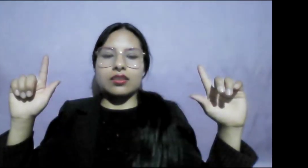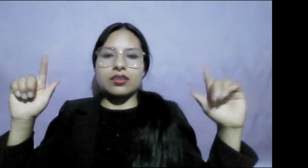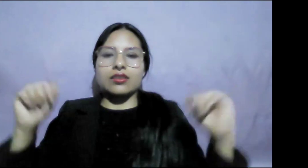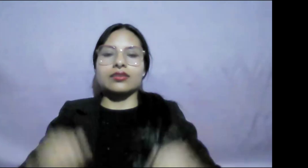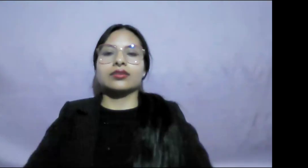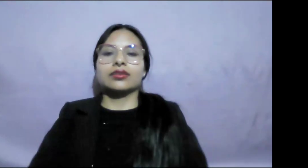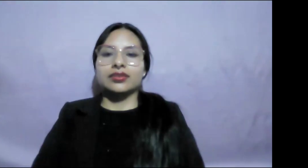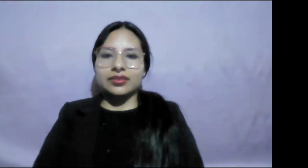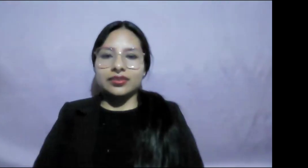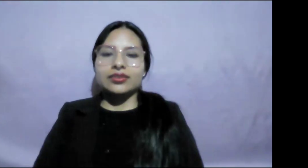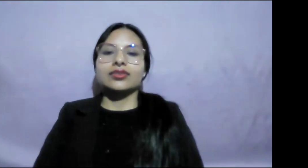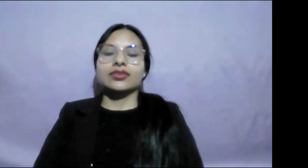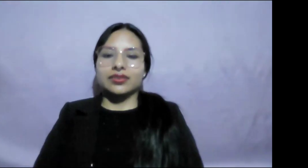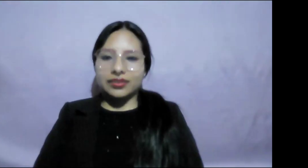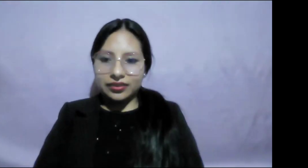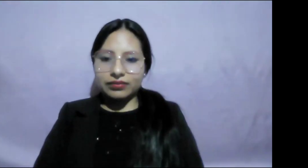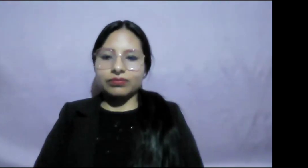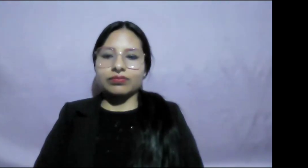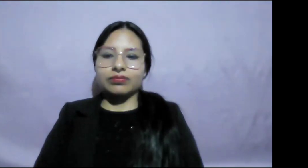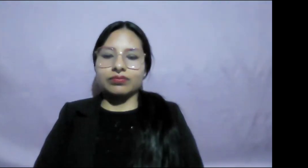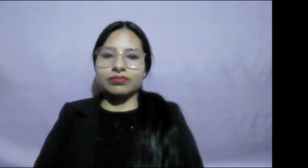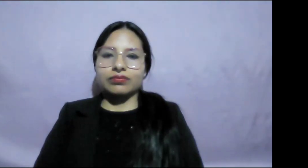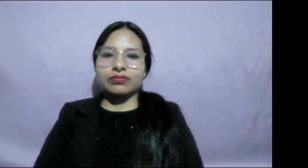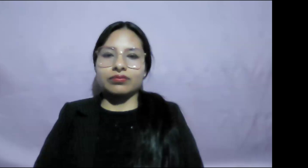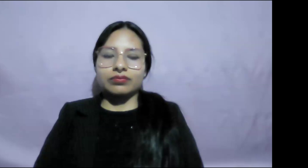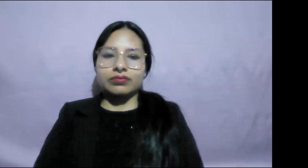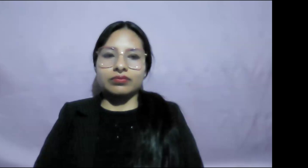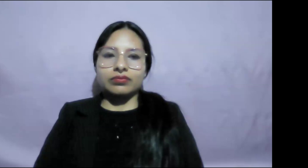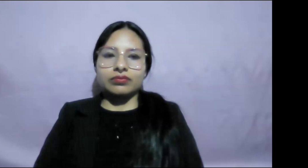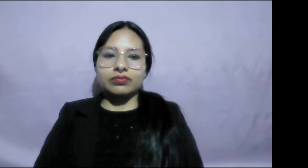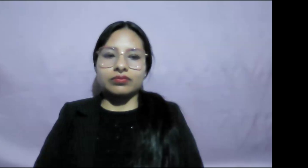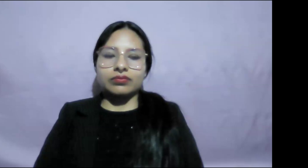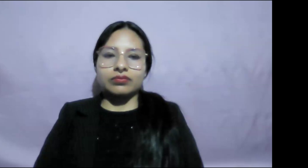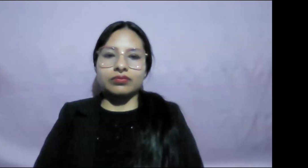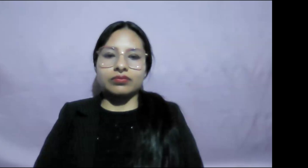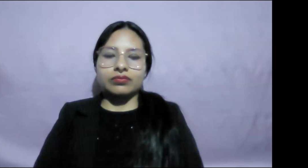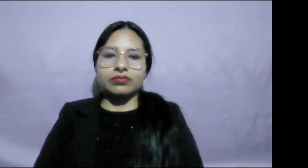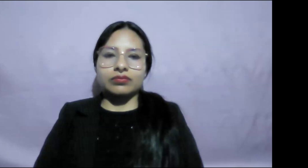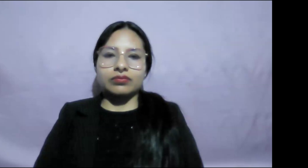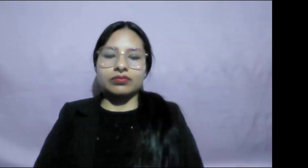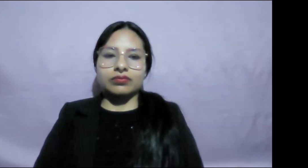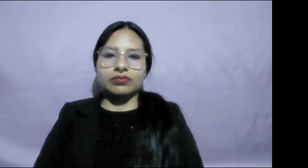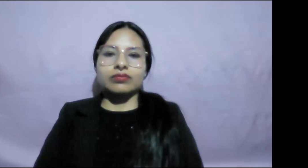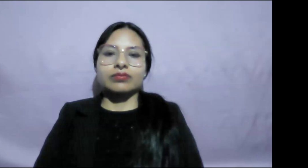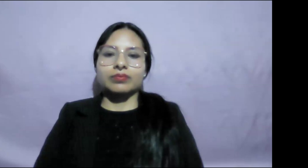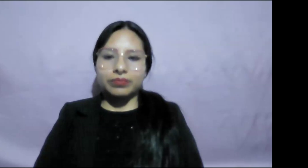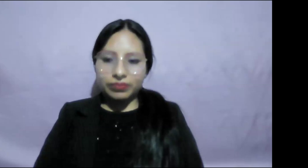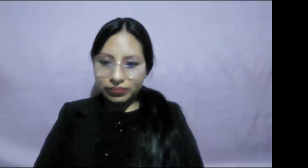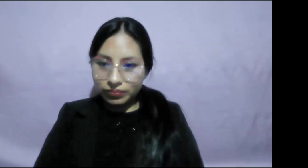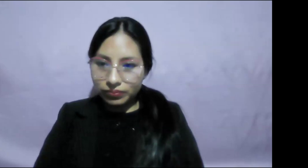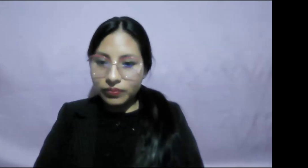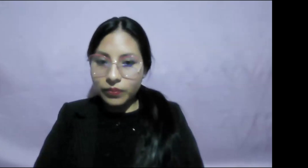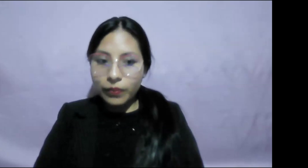excelente Ajá departamentos del Perú muy bien